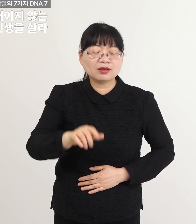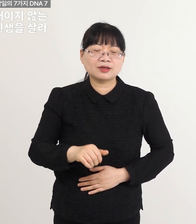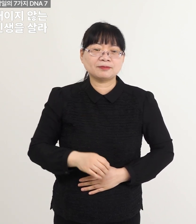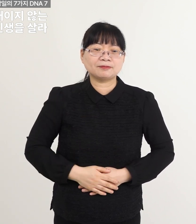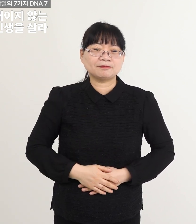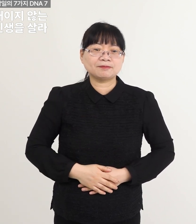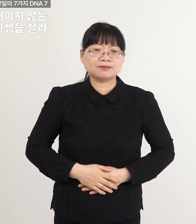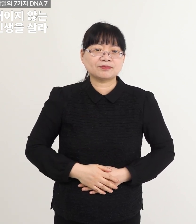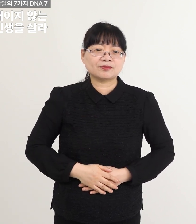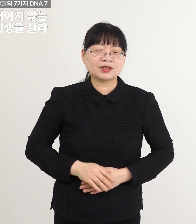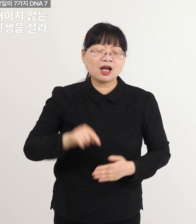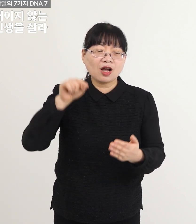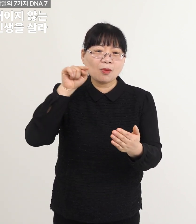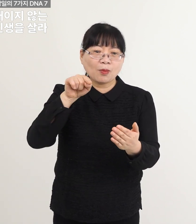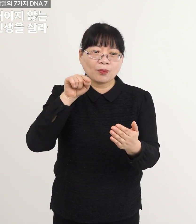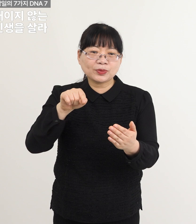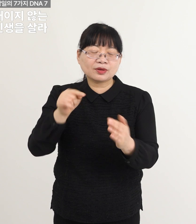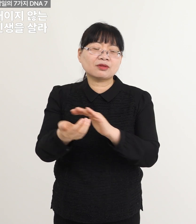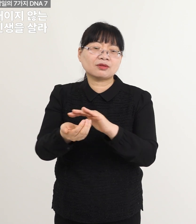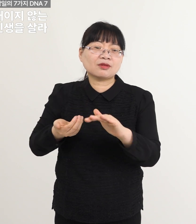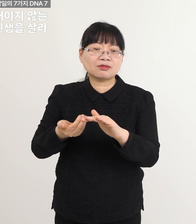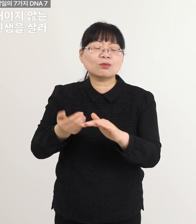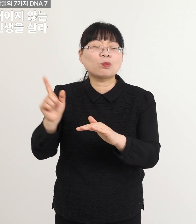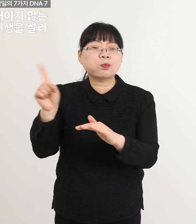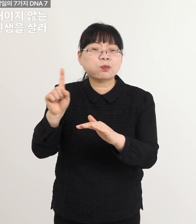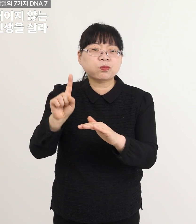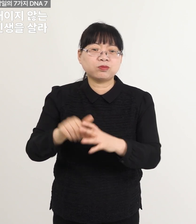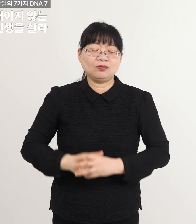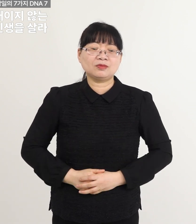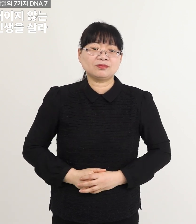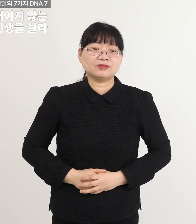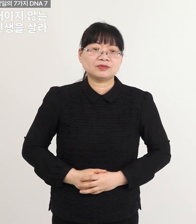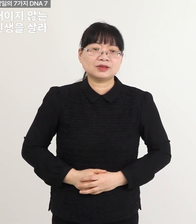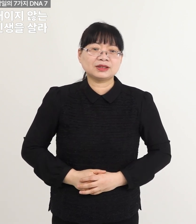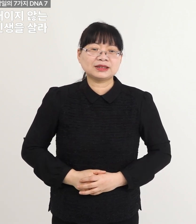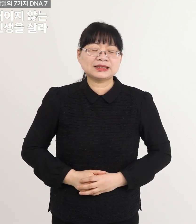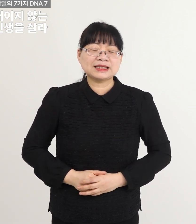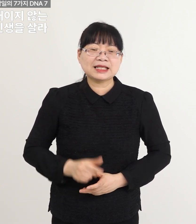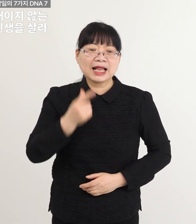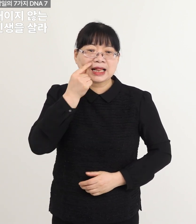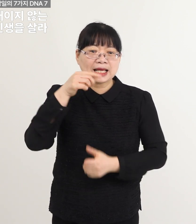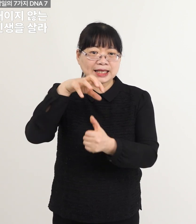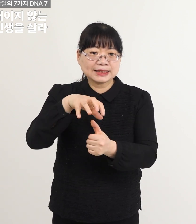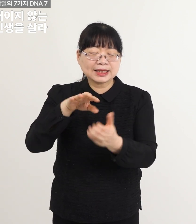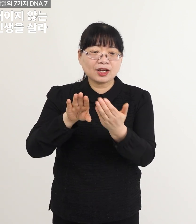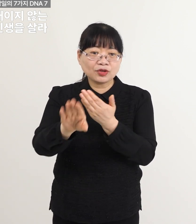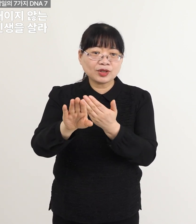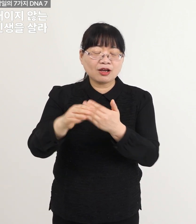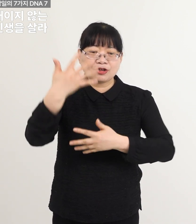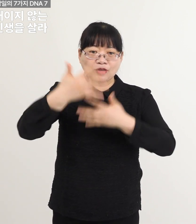버튼식 전에 어떤 전화였습니까? 우리 일제시대 이후의 영화 배경으로 나오는 이